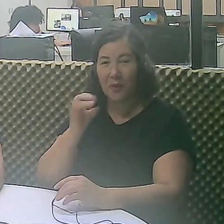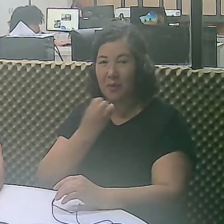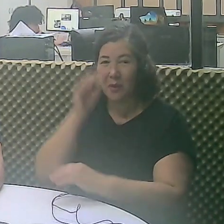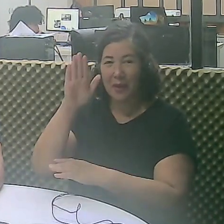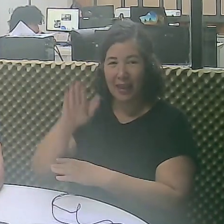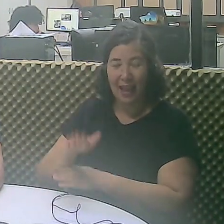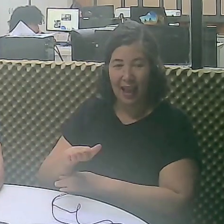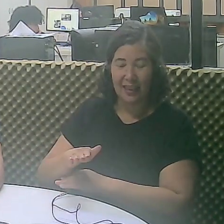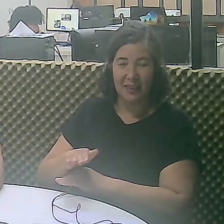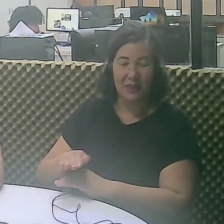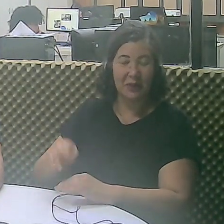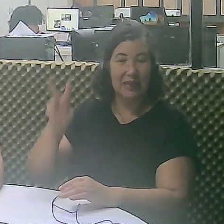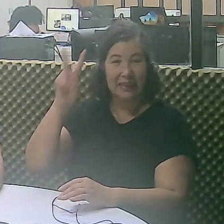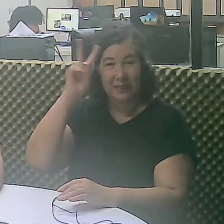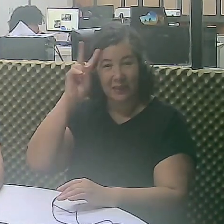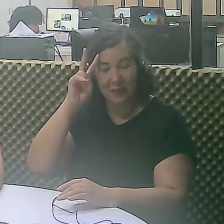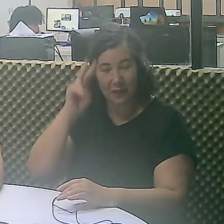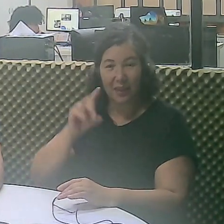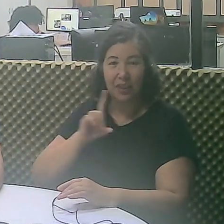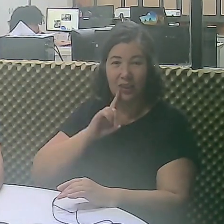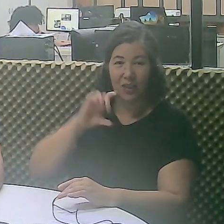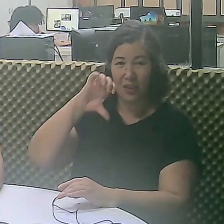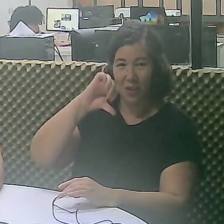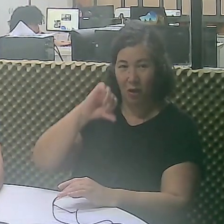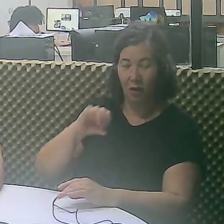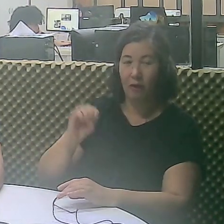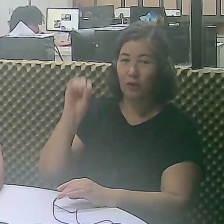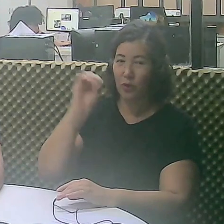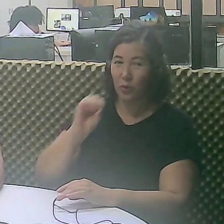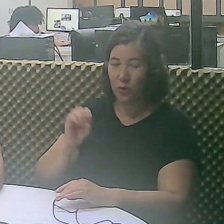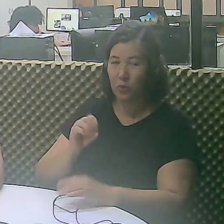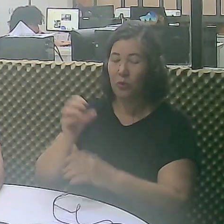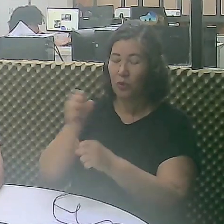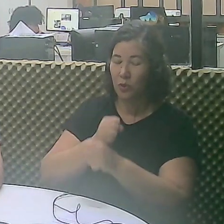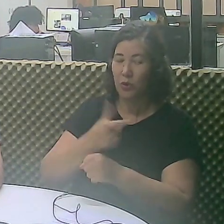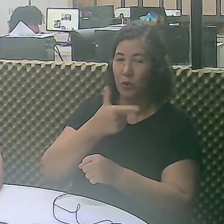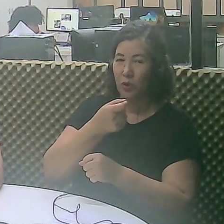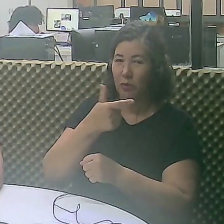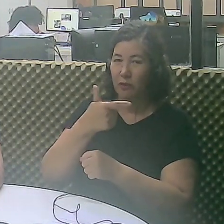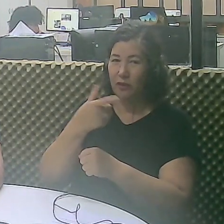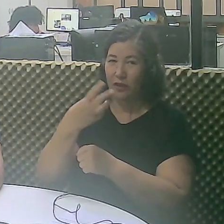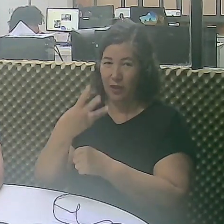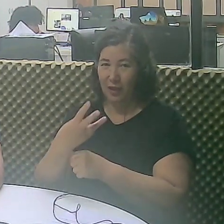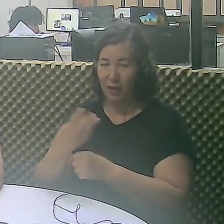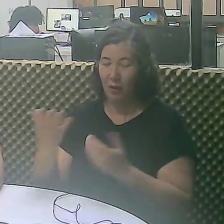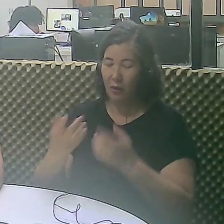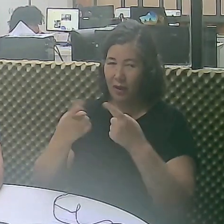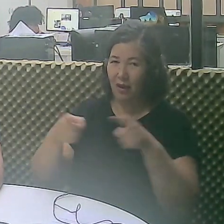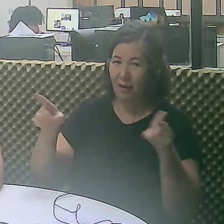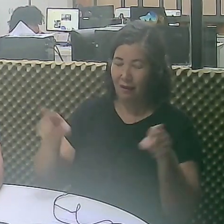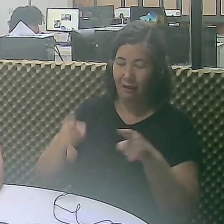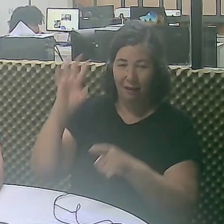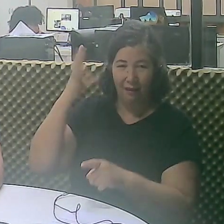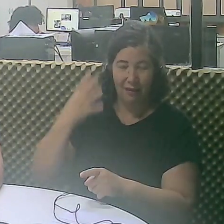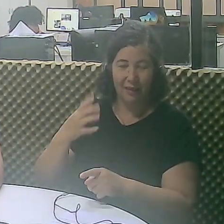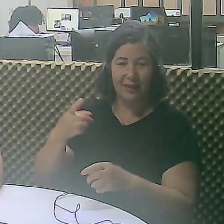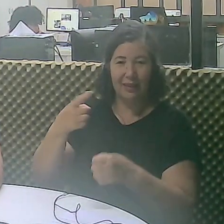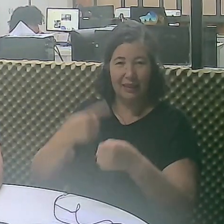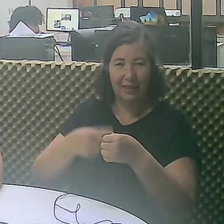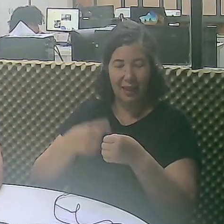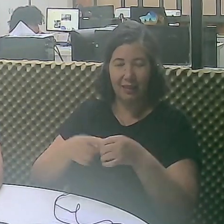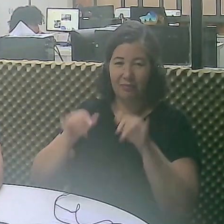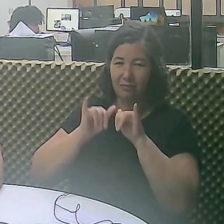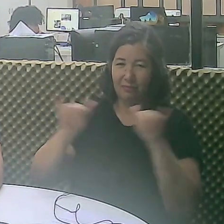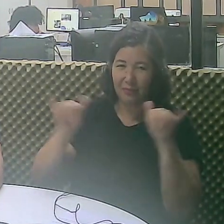Boa tarde, hoje é segunda-feira, dia 9 de outubro de 2023. Está no ar a Rádio Nossa Cidade com um boletim de notícias sobre o que de fato